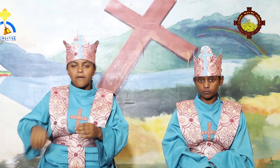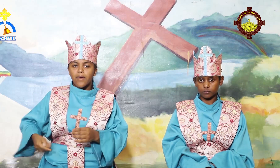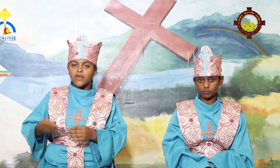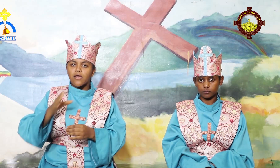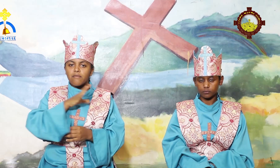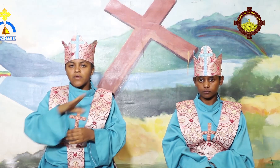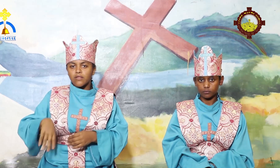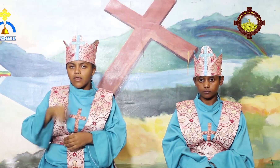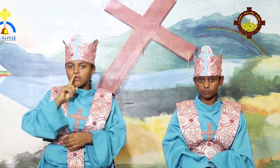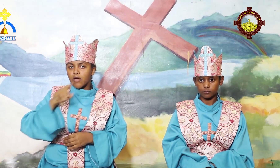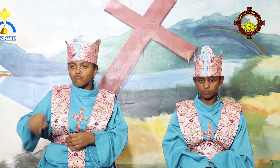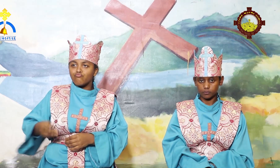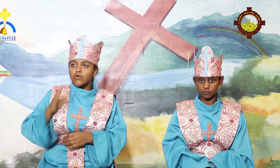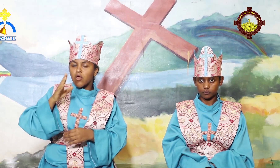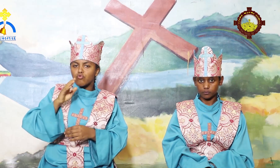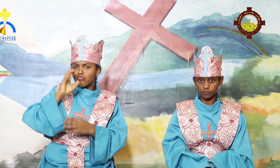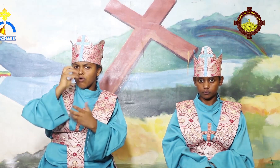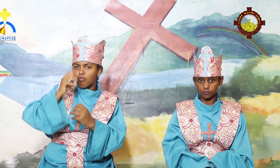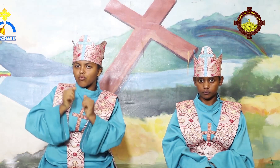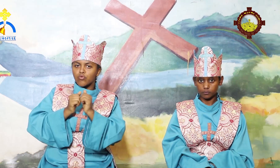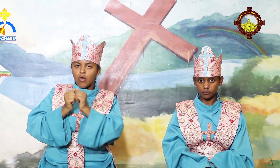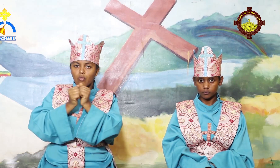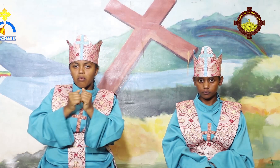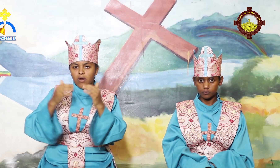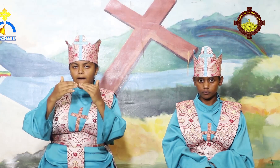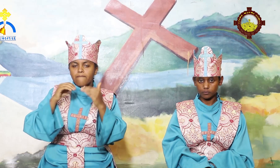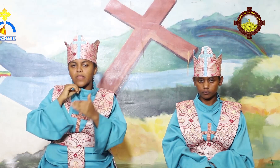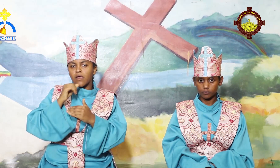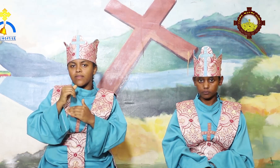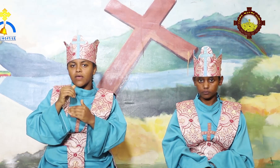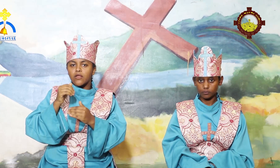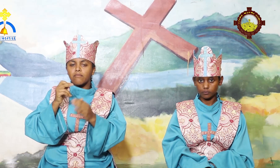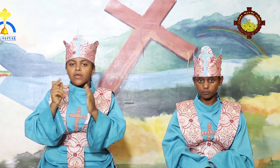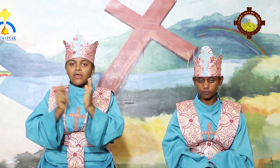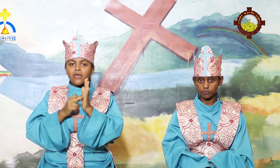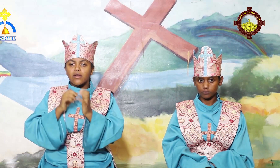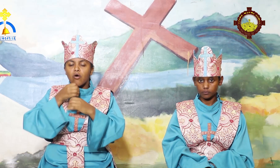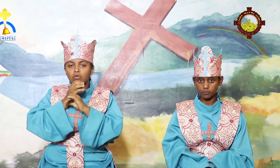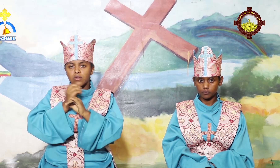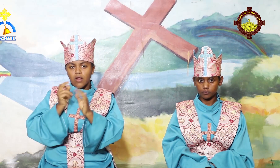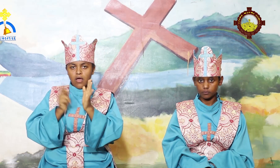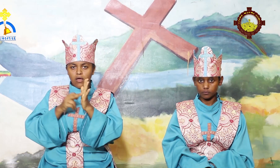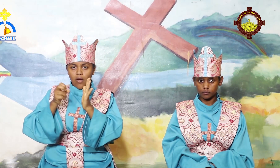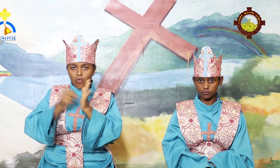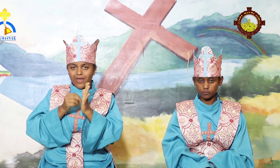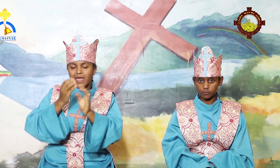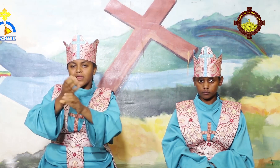ጌታ ነው። ምሕረቱም ከቁጣው ጋር አይመጣጠንም። ሕገ ኦሪትና ሕገ ወንጌልን